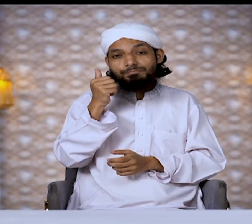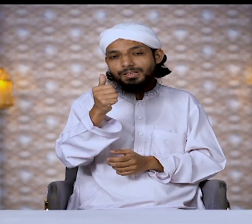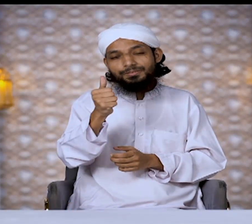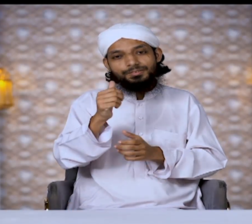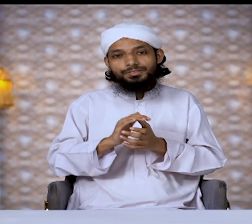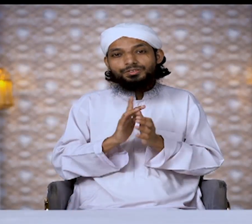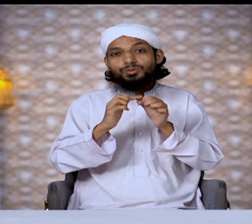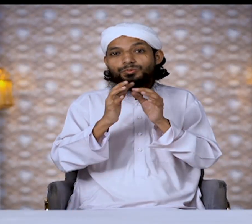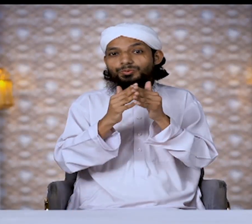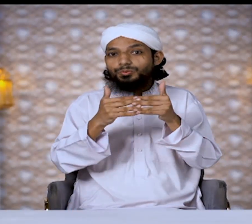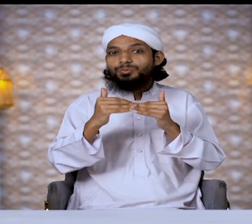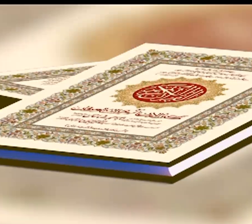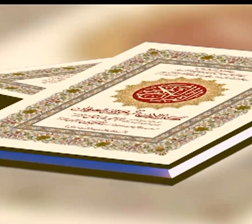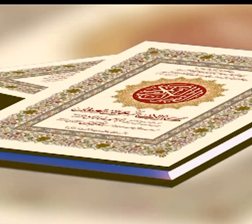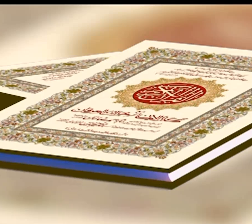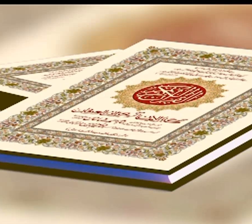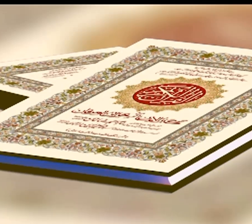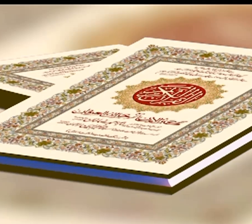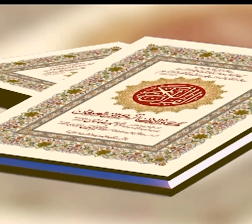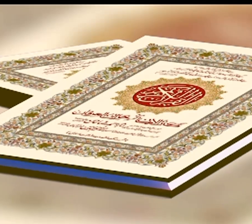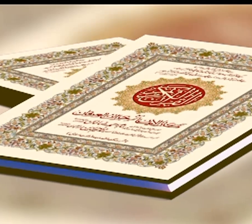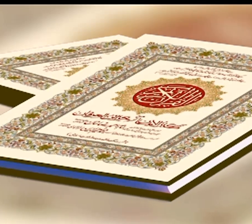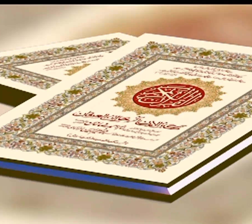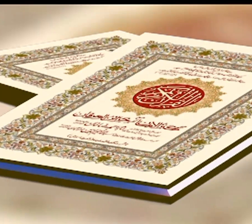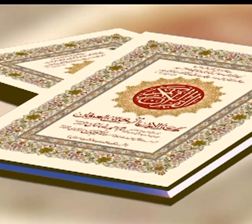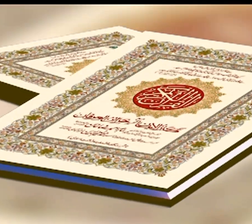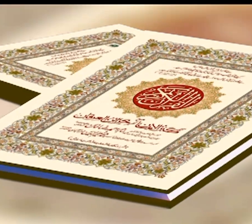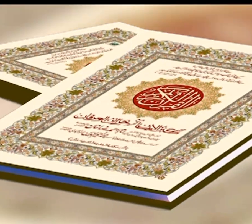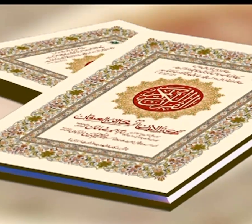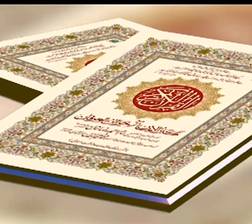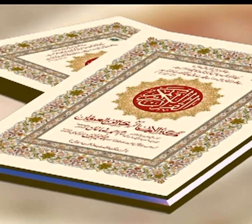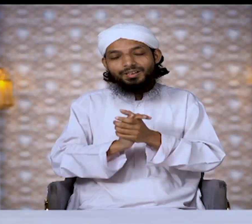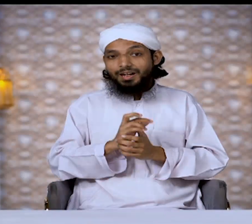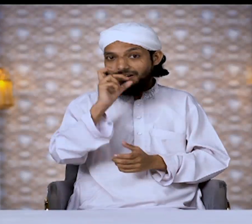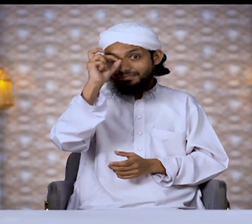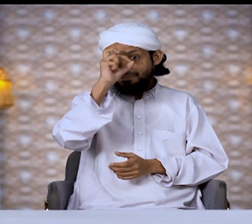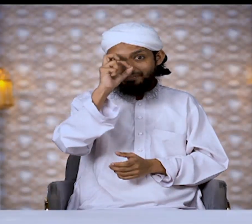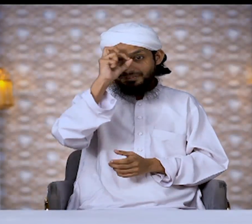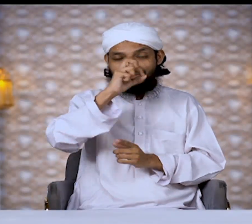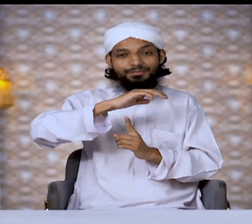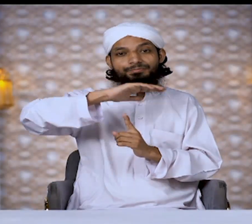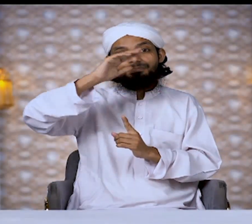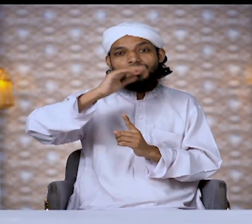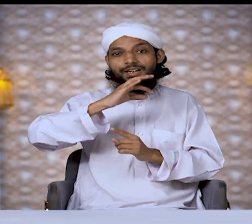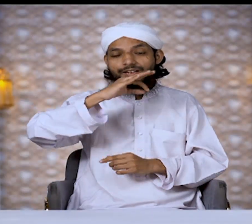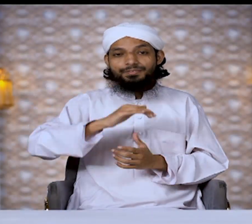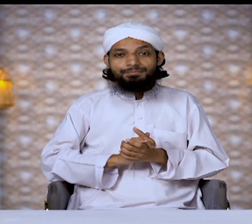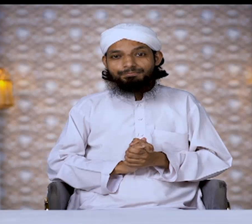اور زبردست ترجمہ قرآن کنز الایمان کا املا کروا دیا، جس کو علماء کرام رحمت اللہ علیہم